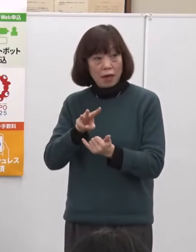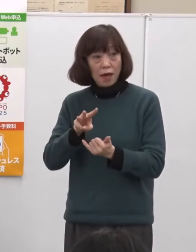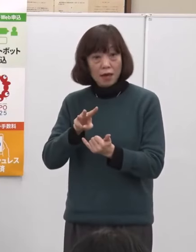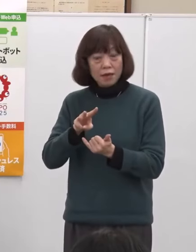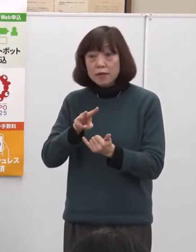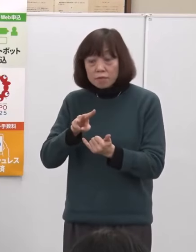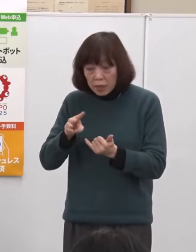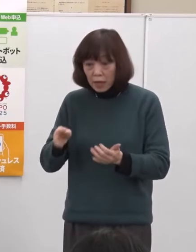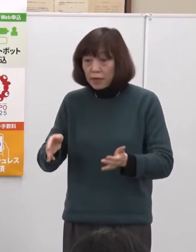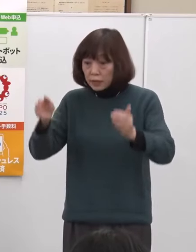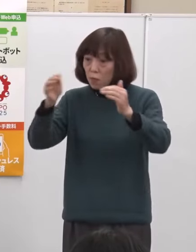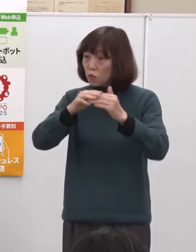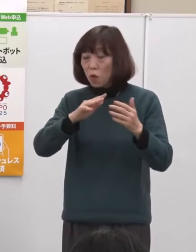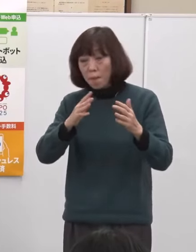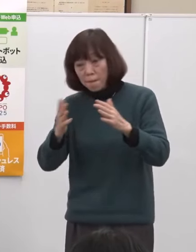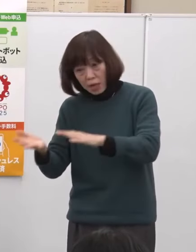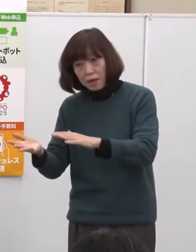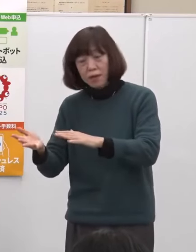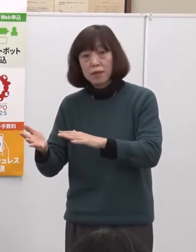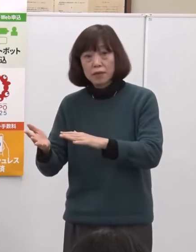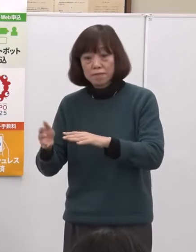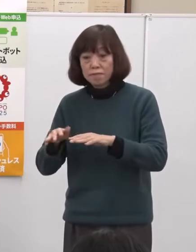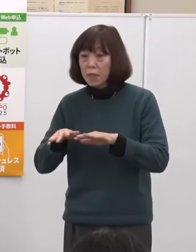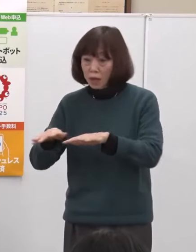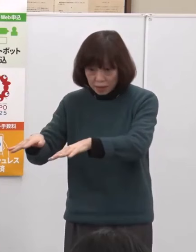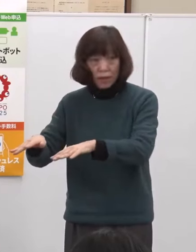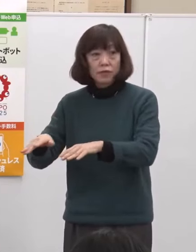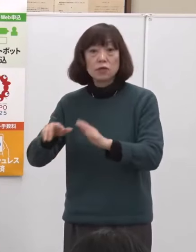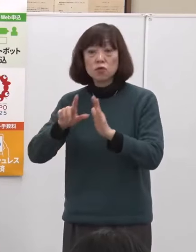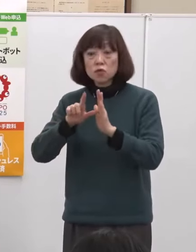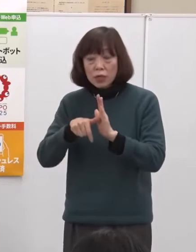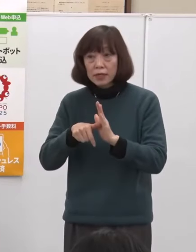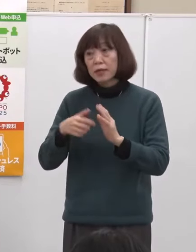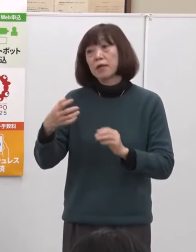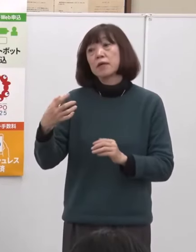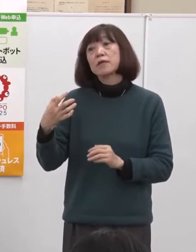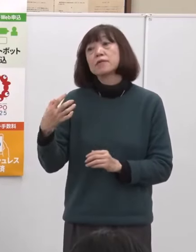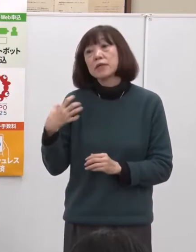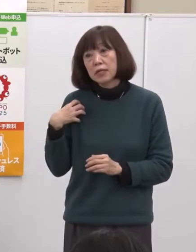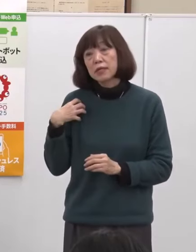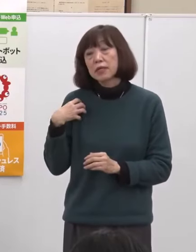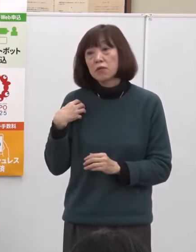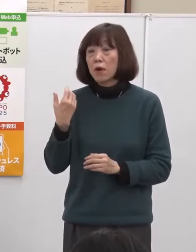壊であるとか人的被害が出た場合というのは、これはどこがどう責任を取るんでしょうか。